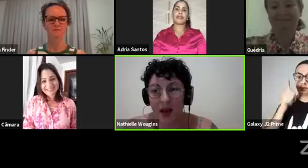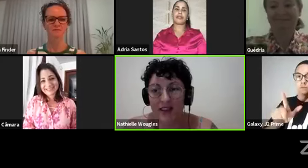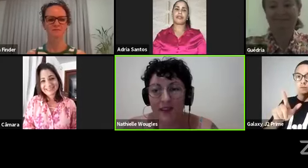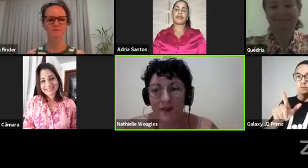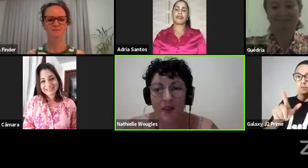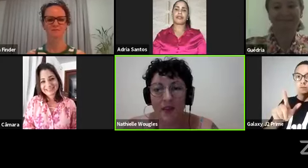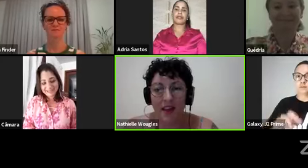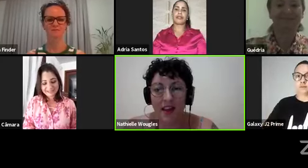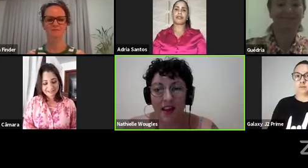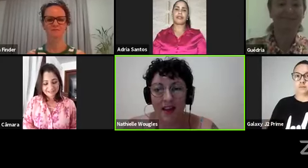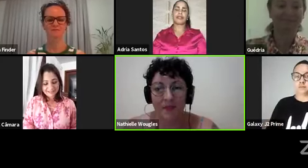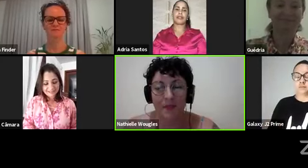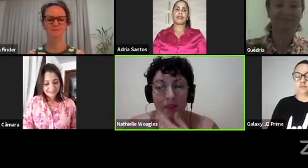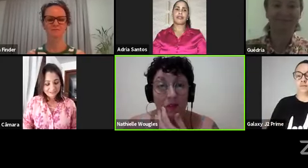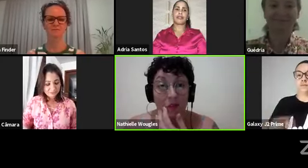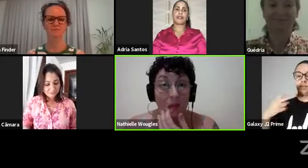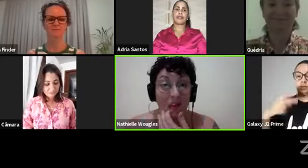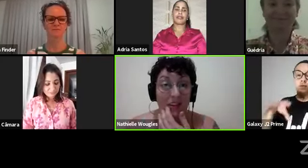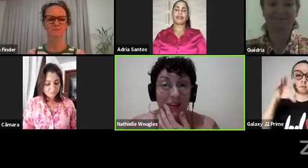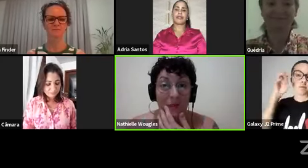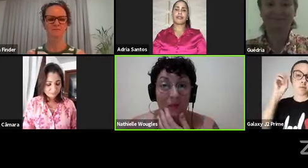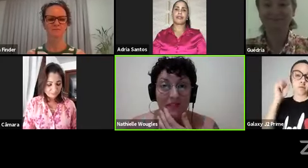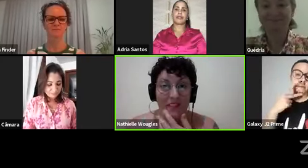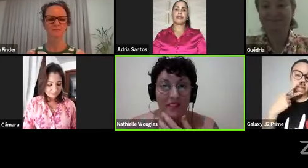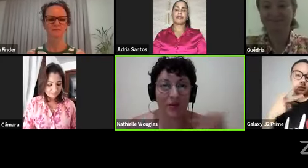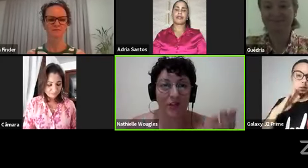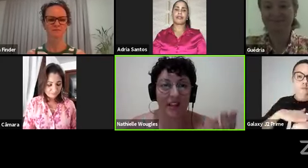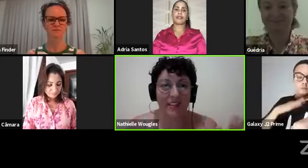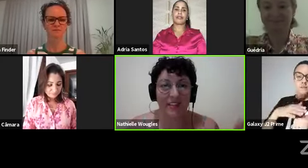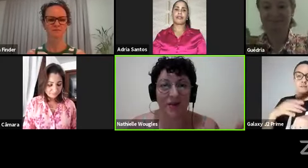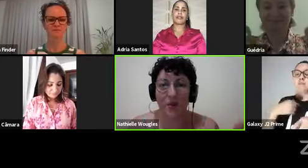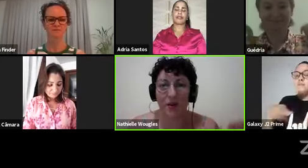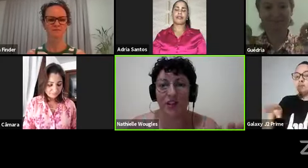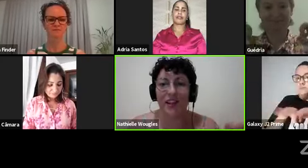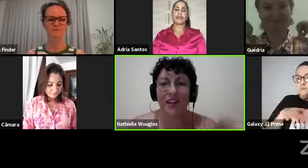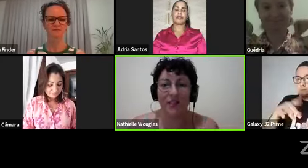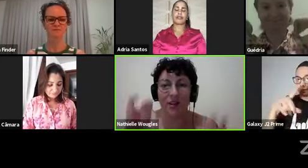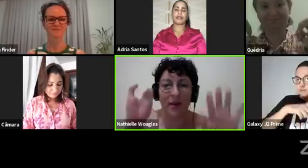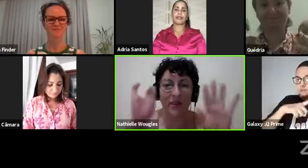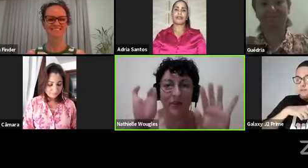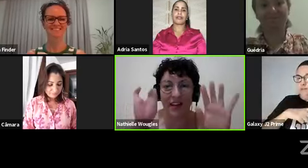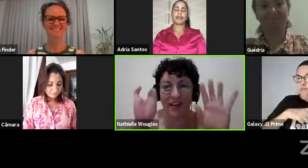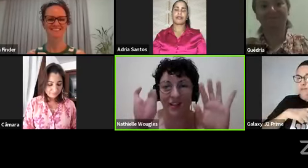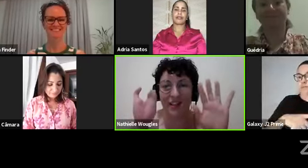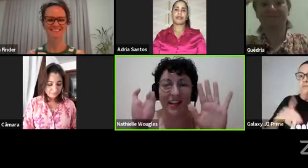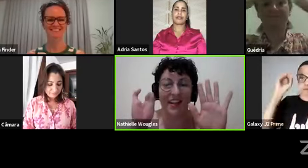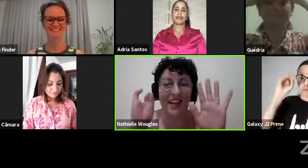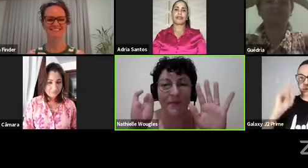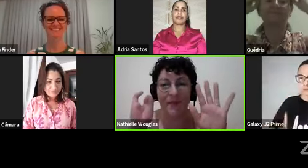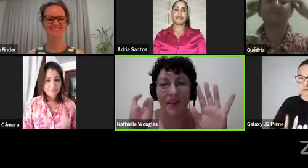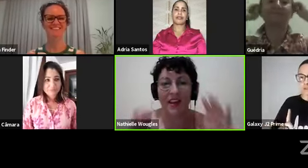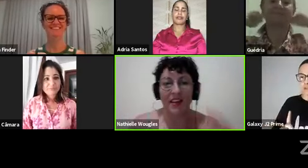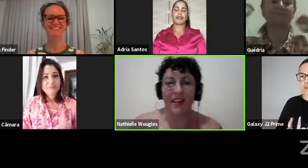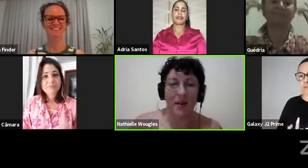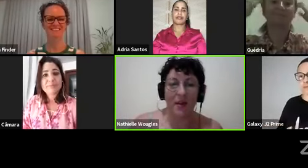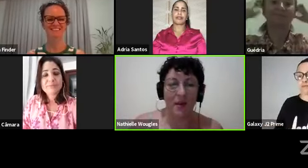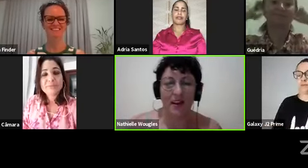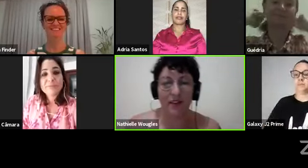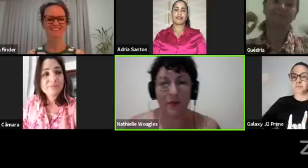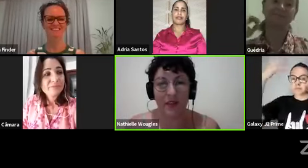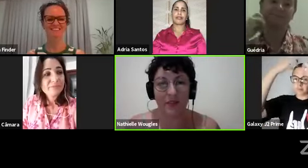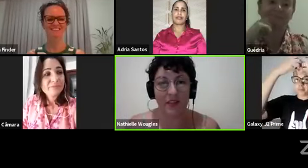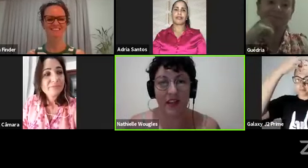falar mais. É, eu também tenho uma deficiência congênita, assim como a Sheila, eu tenho ectrodactilia, que